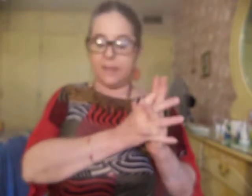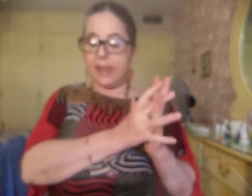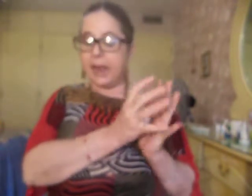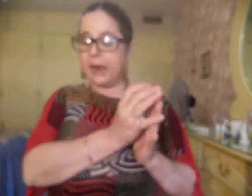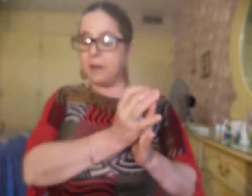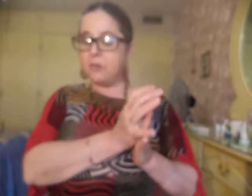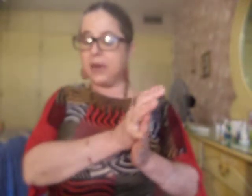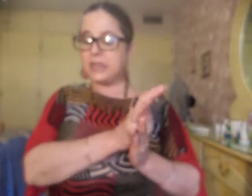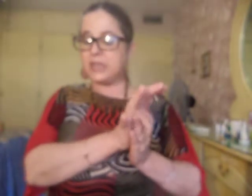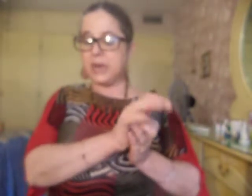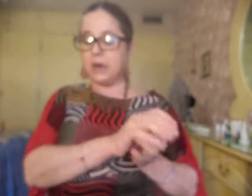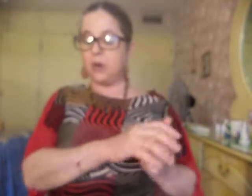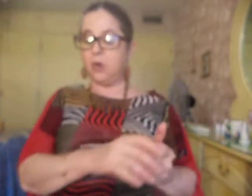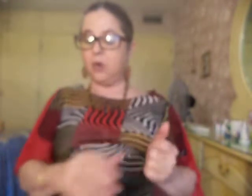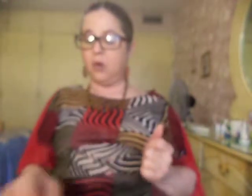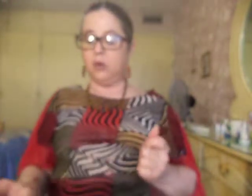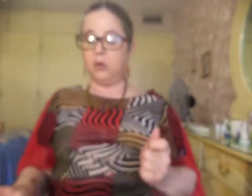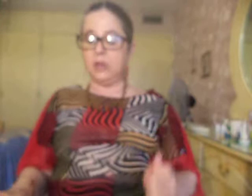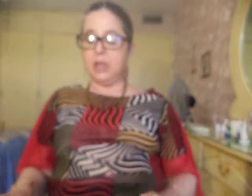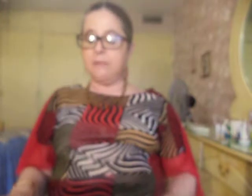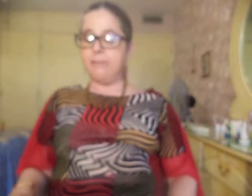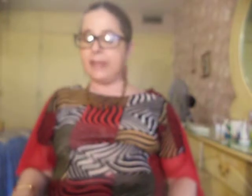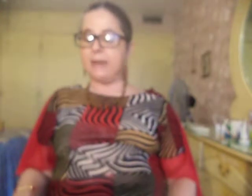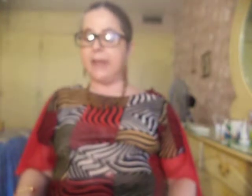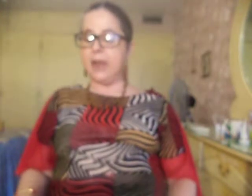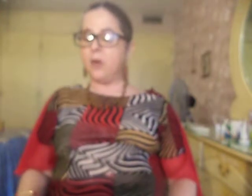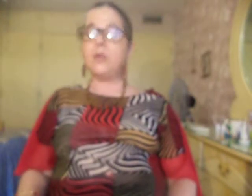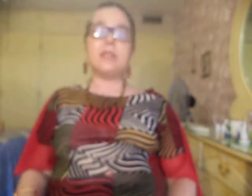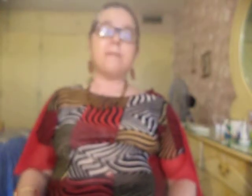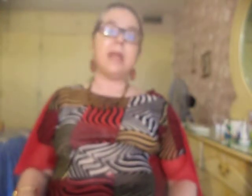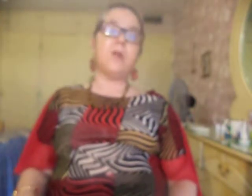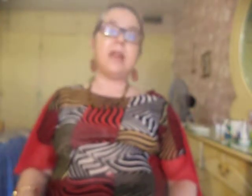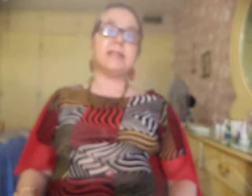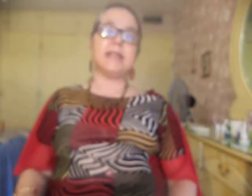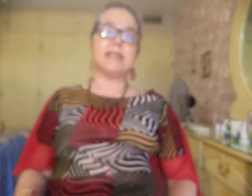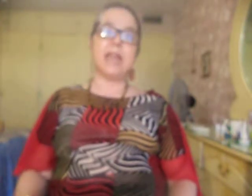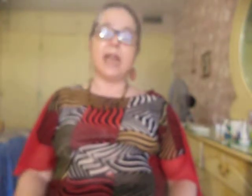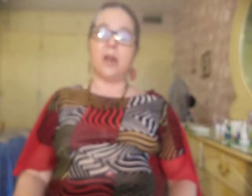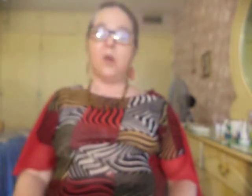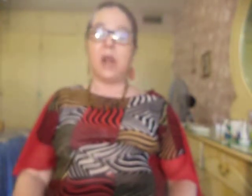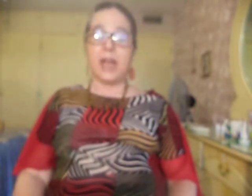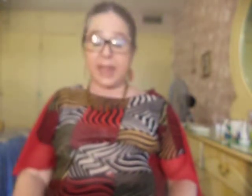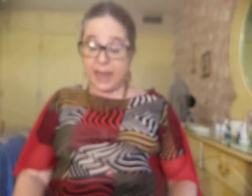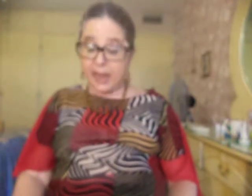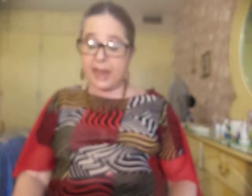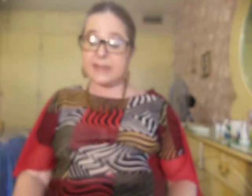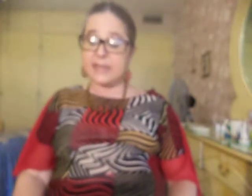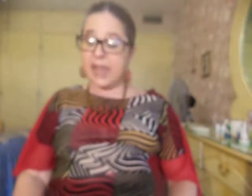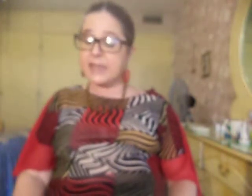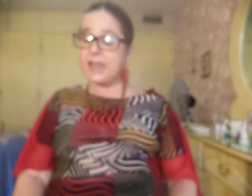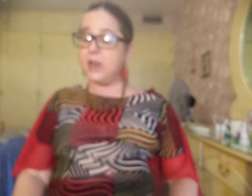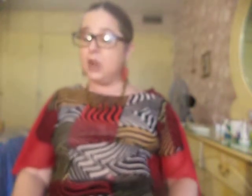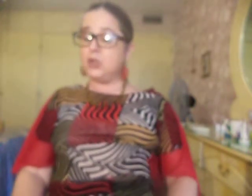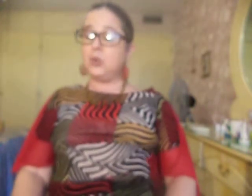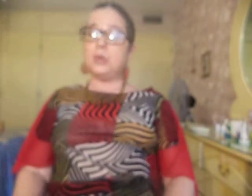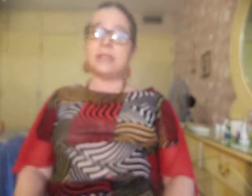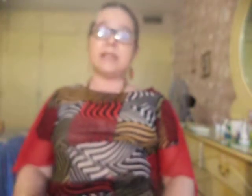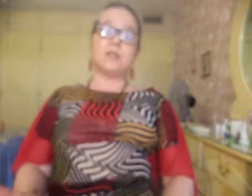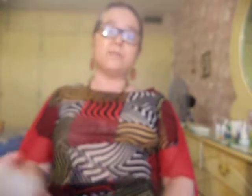la remolacha o betabel, también con la que se hacen los dulces, los